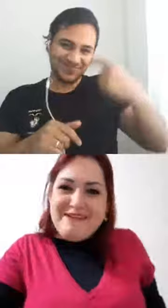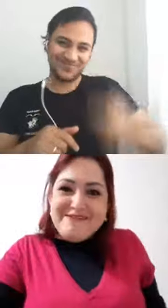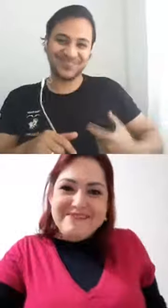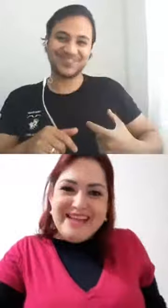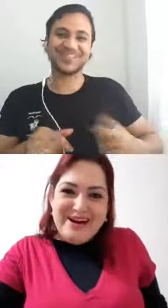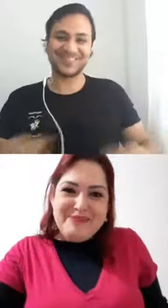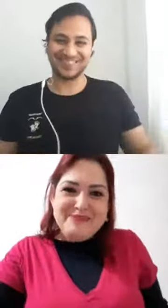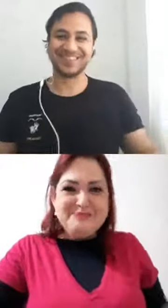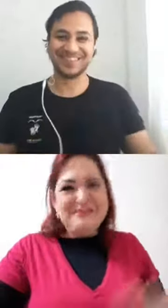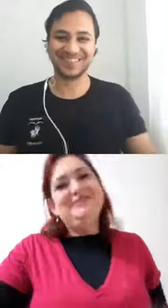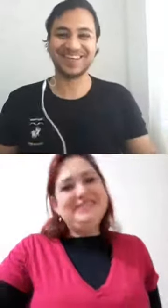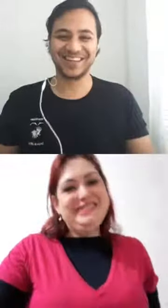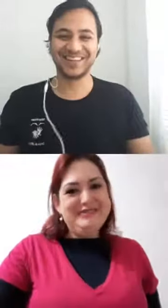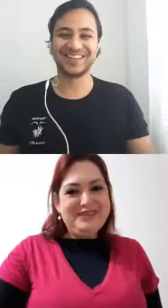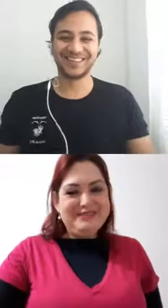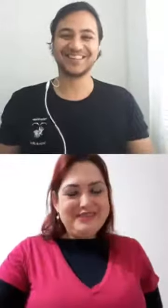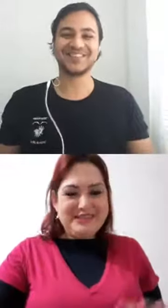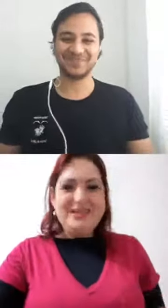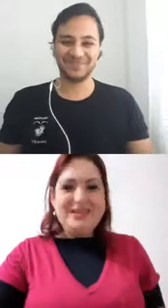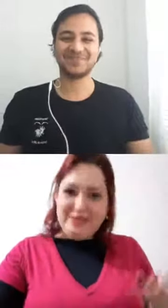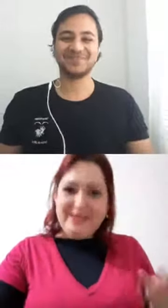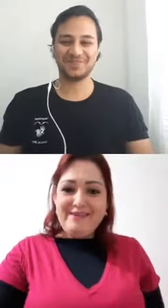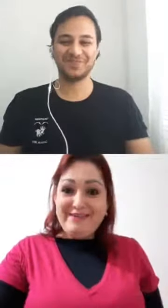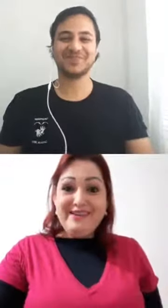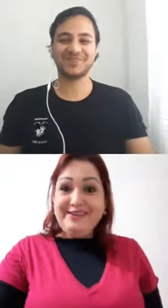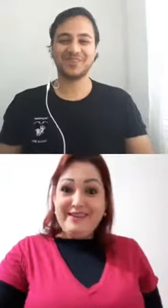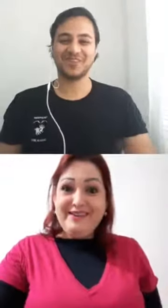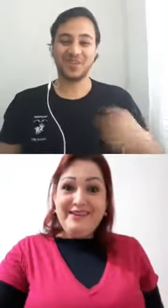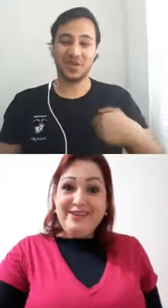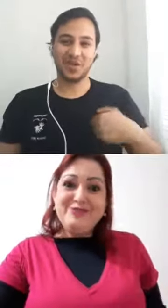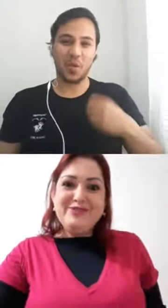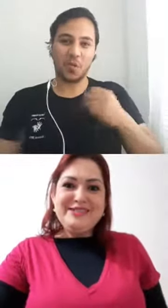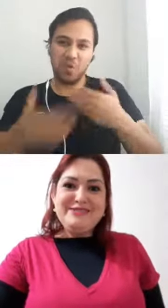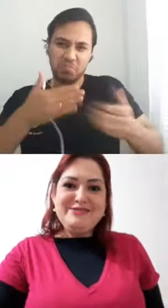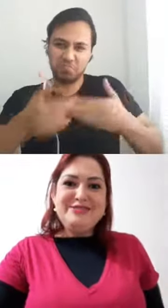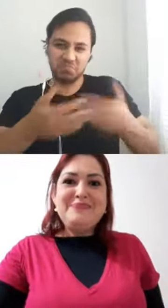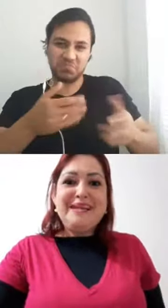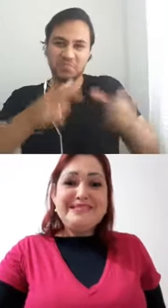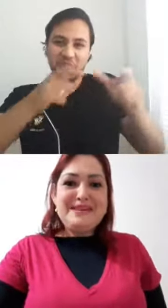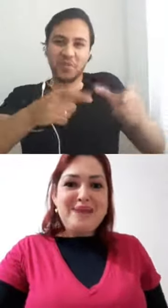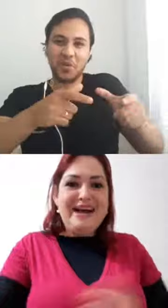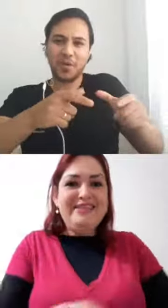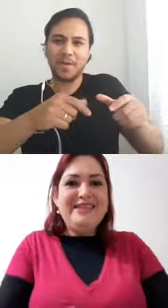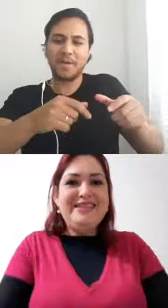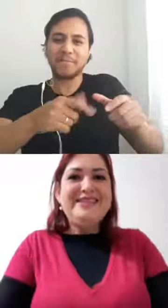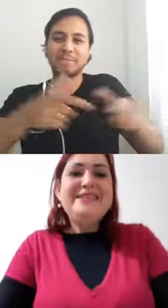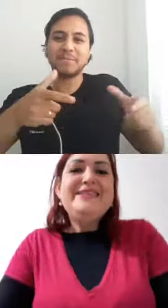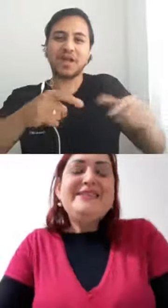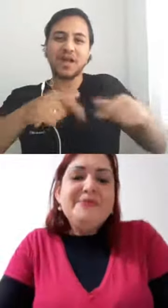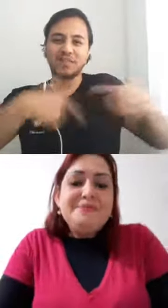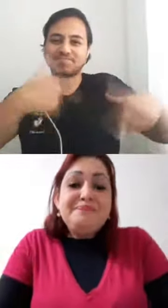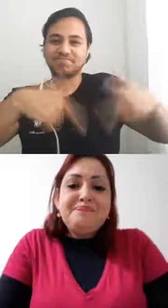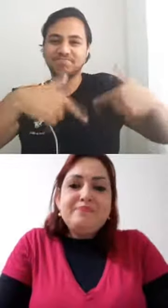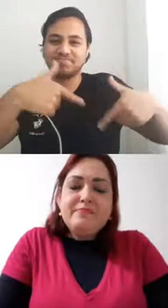qualquer um, né, Robson? Mas vou dizer do educacional, porque é onde onde eu mais trabalho ali.